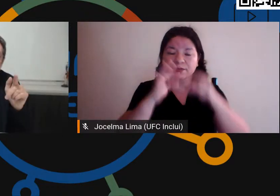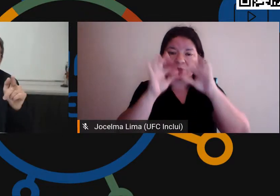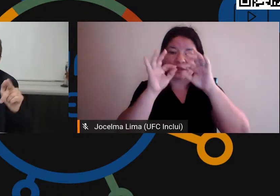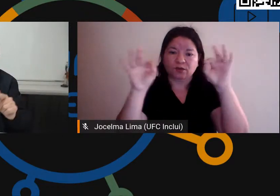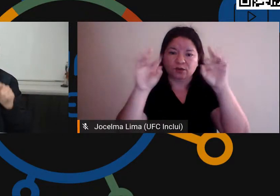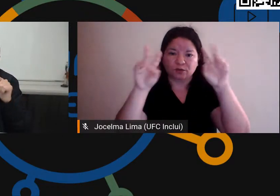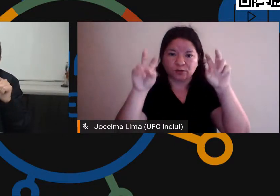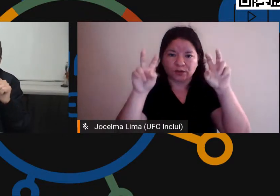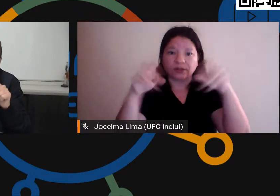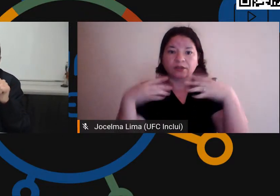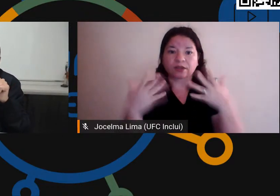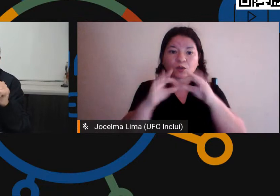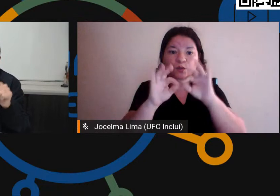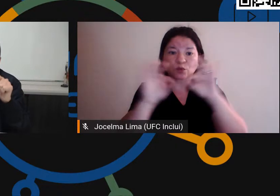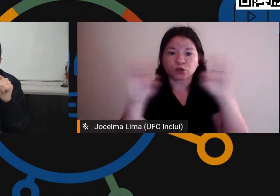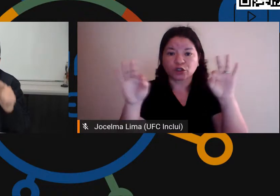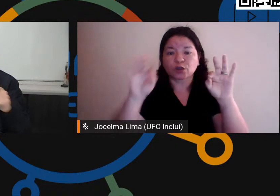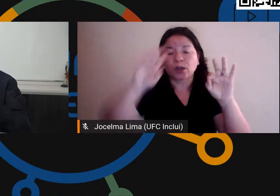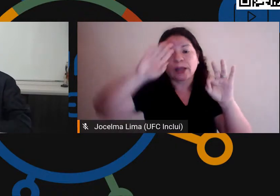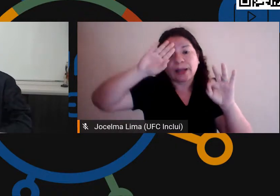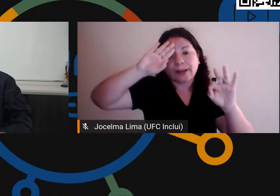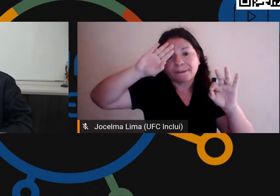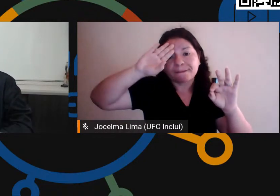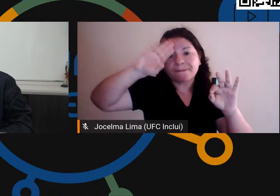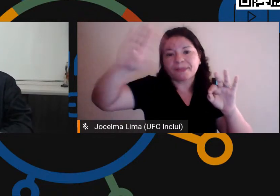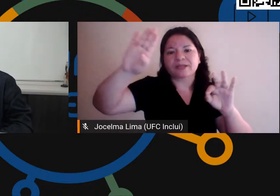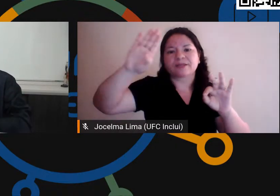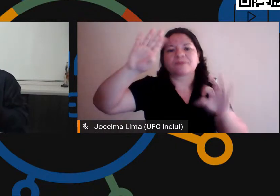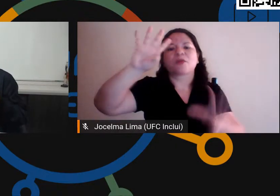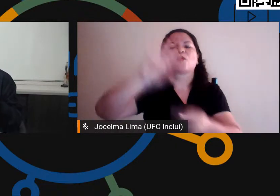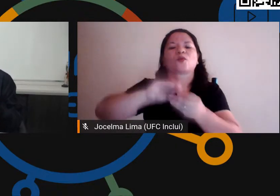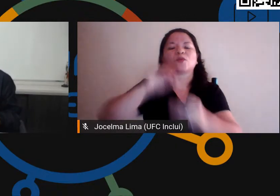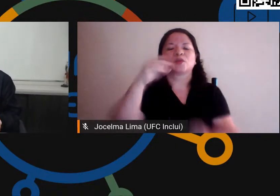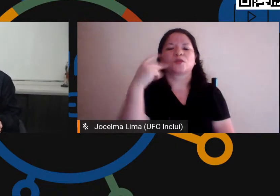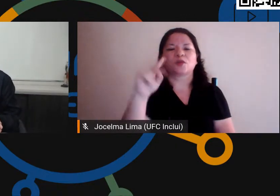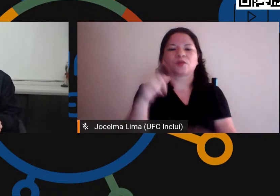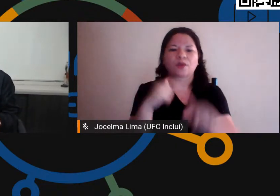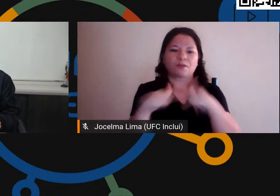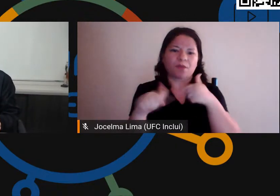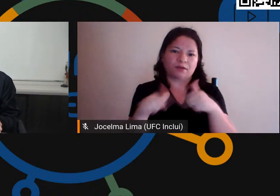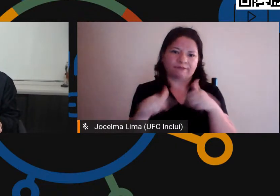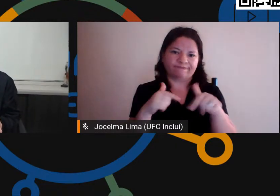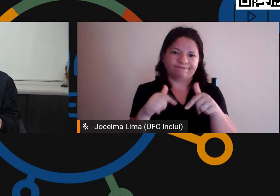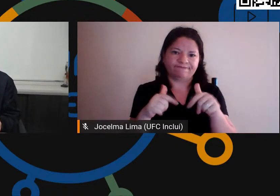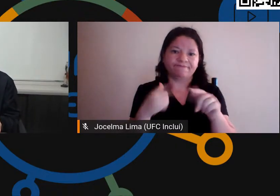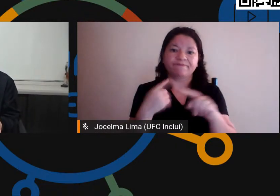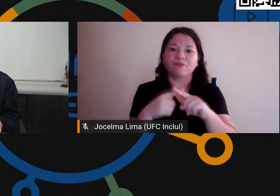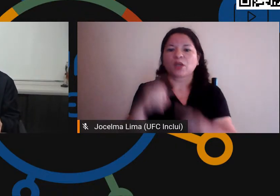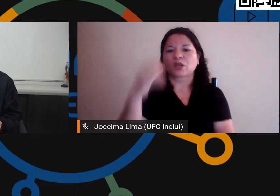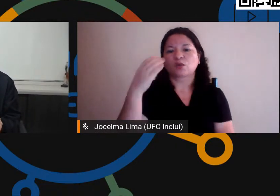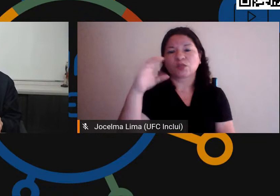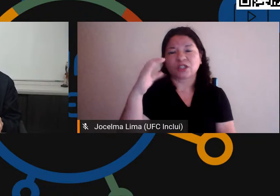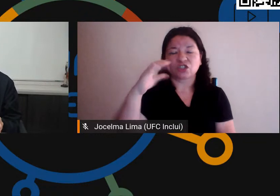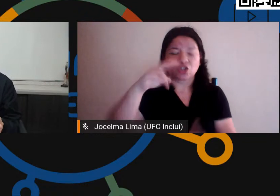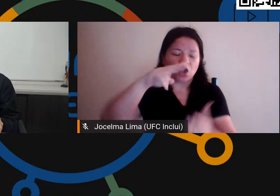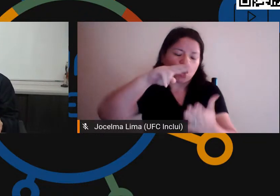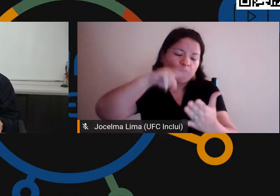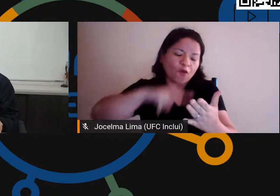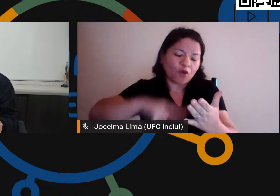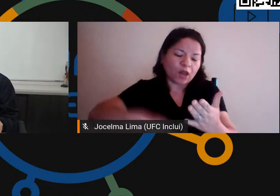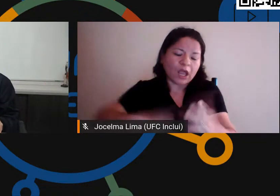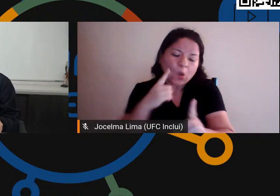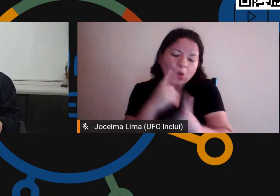coloque no título a principal conclusão do seu trabalho. Porque o cientista, ele não vai ler o trabalho para descobrir qual